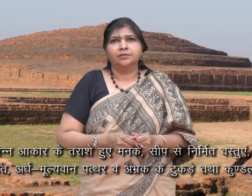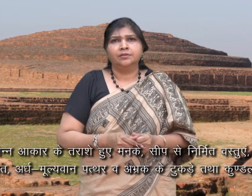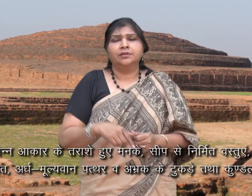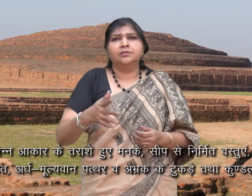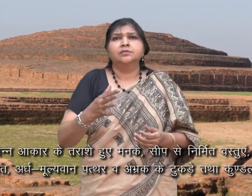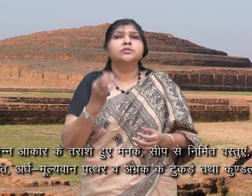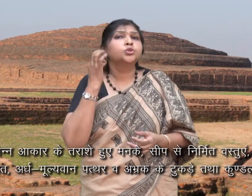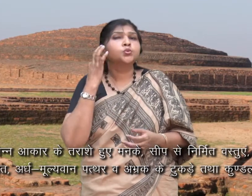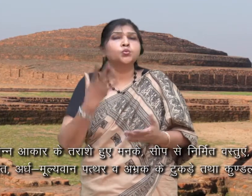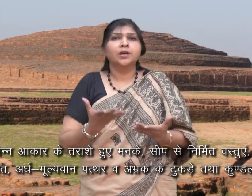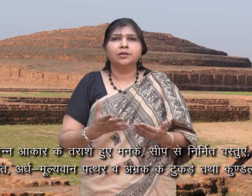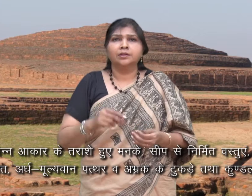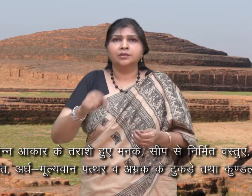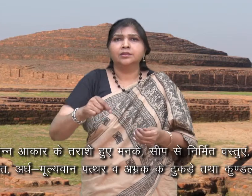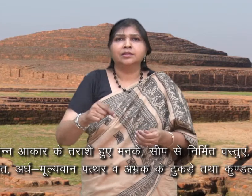स्वर्ण, रजत,